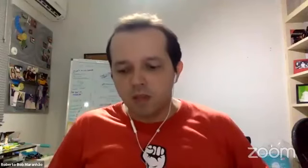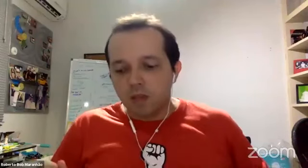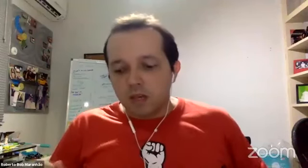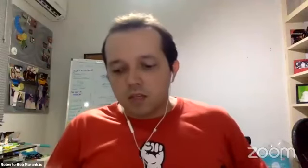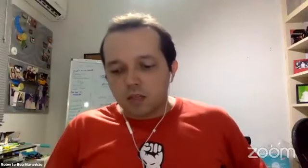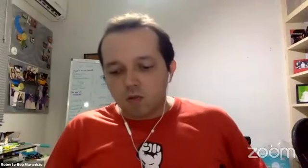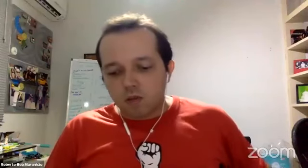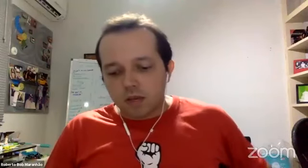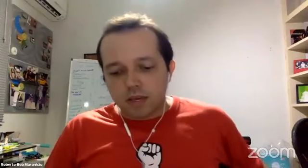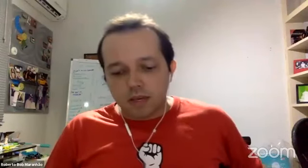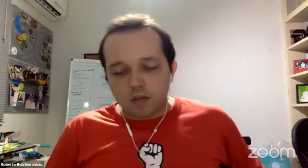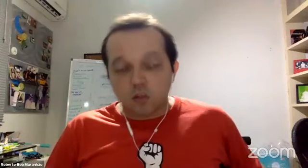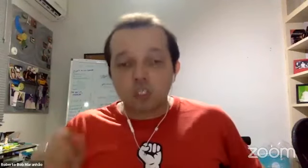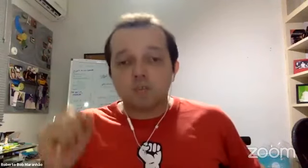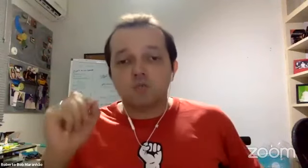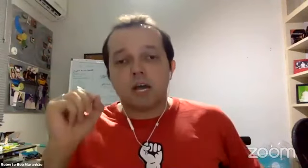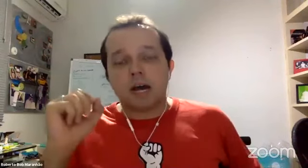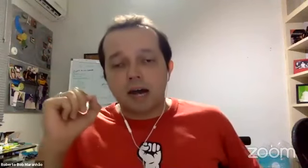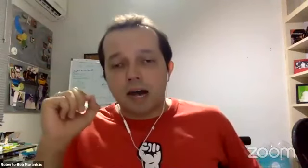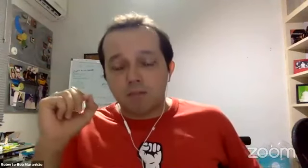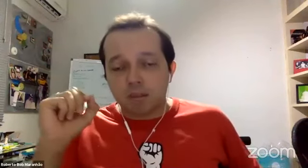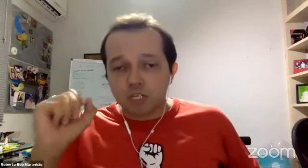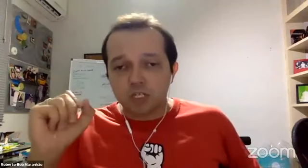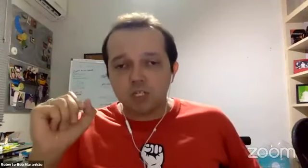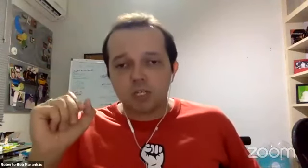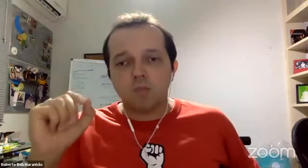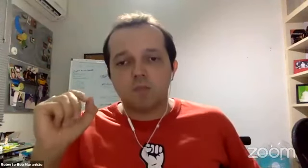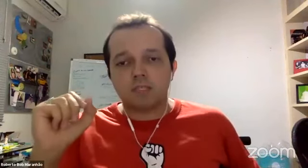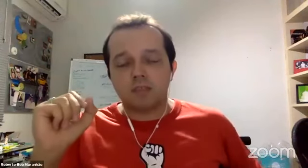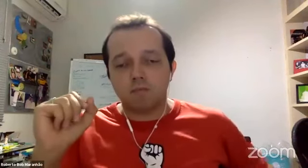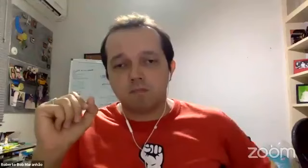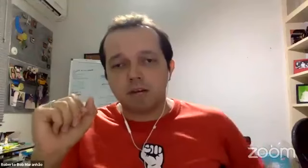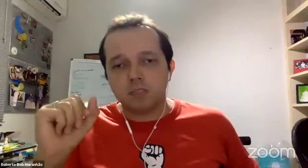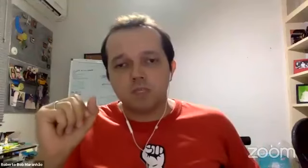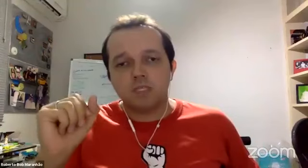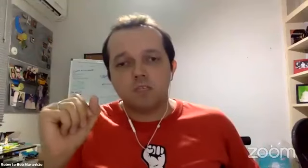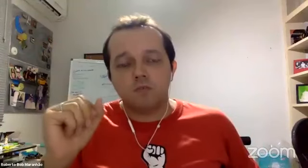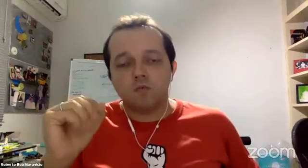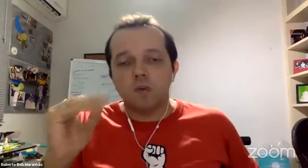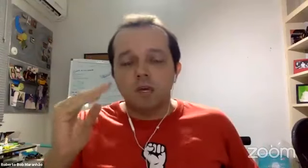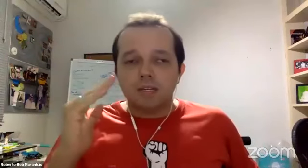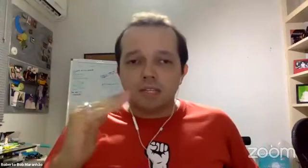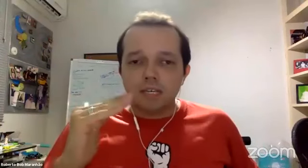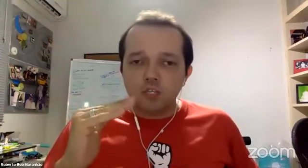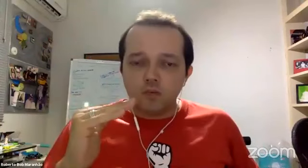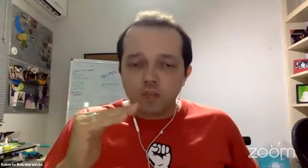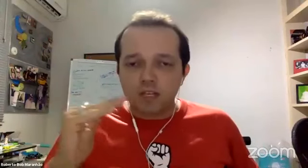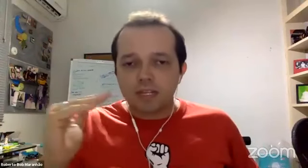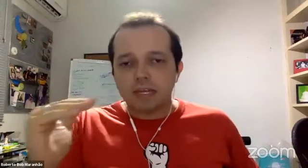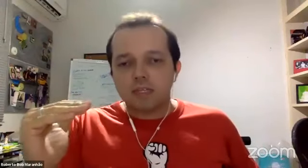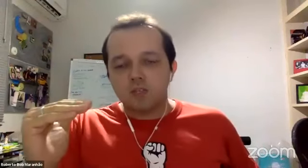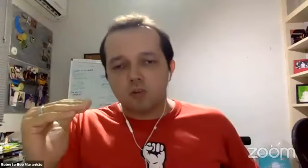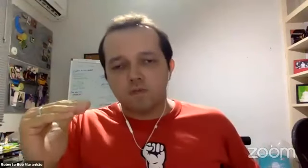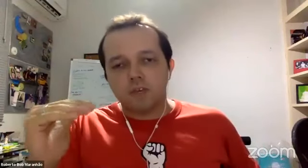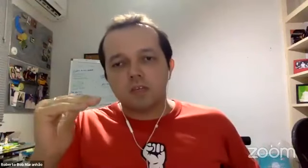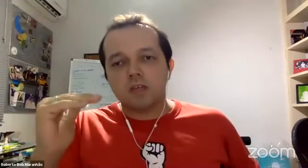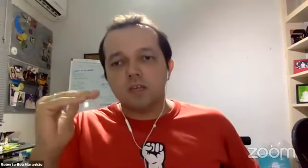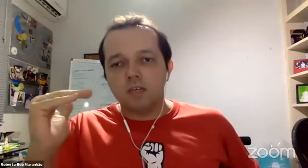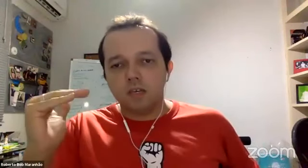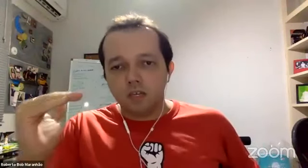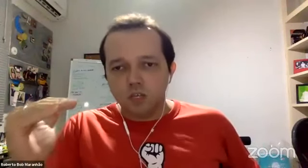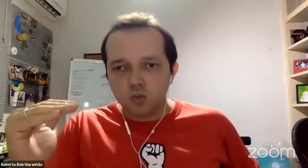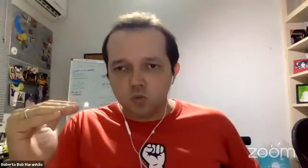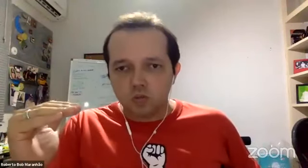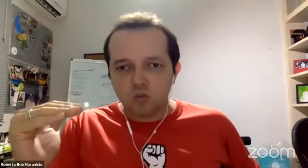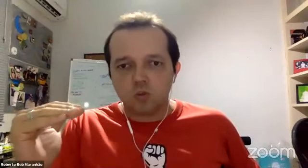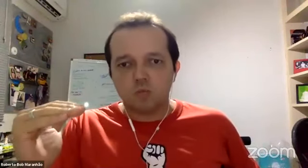né? Então, nós temos já há bastante tempo, para ser mais específico, desde o final da década de 90